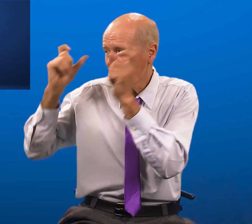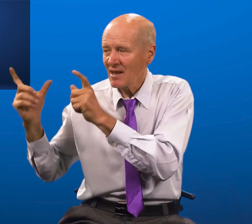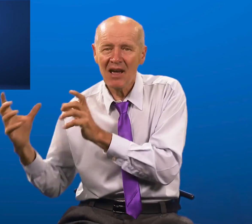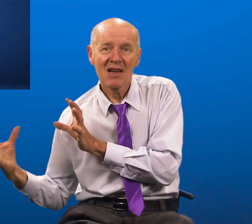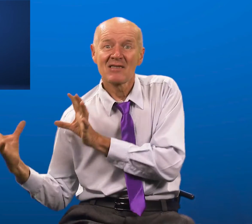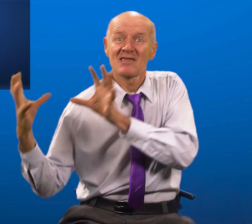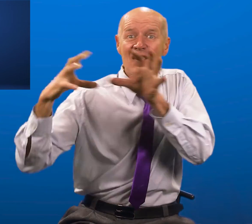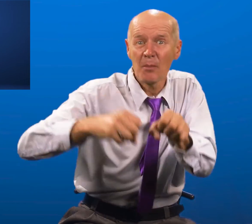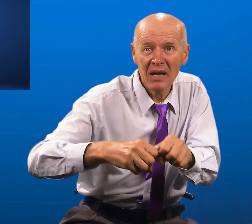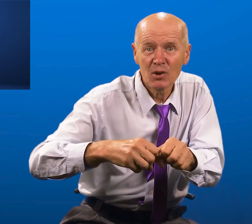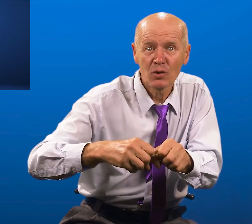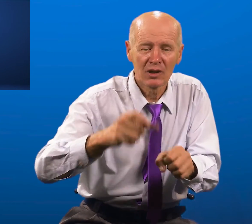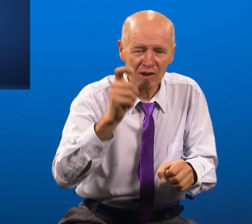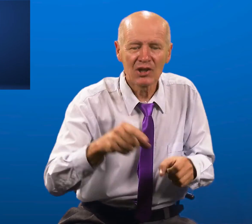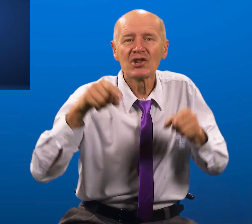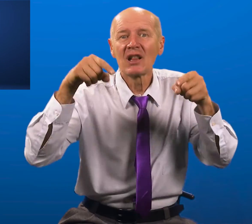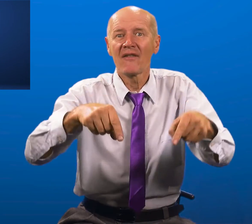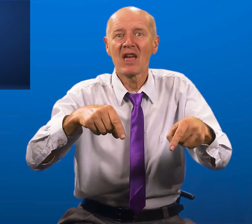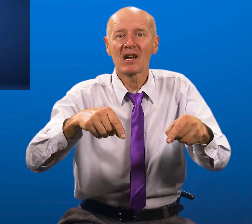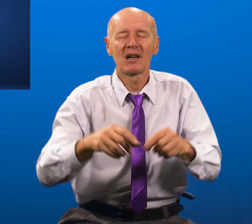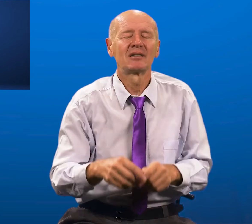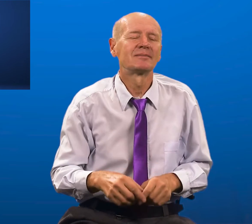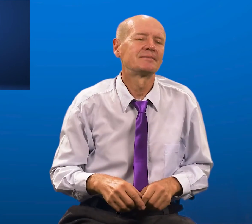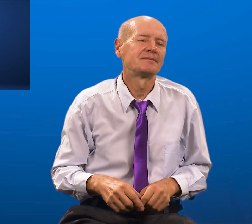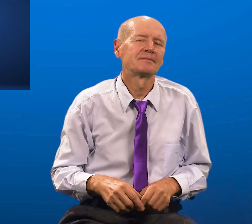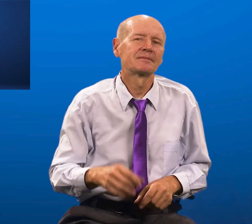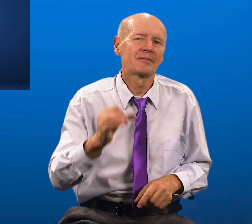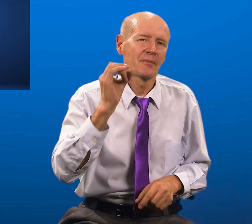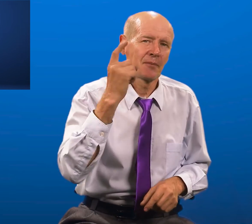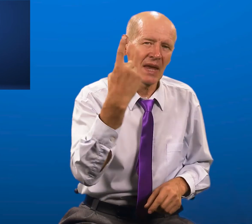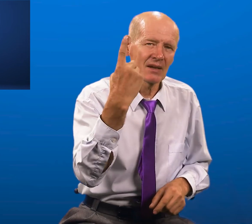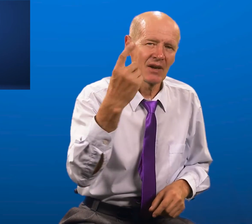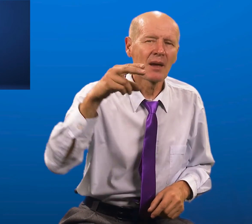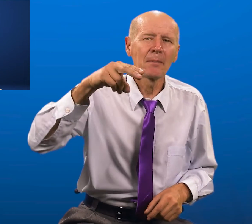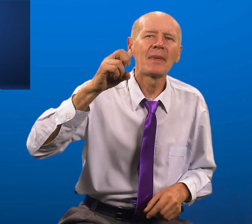искушение. 1 Петра, здесь написаны такие строки,